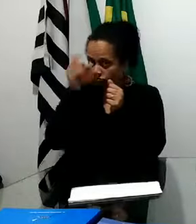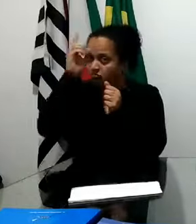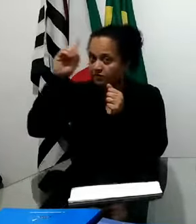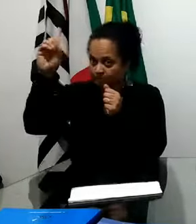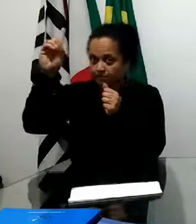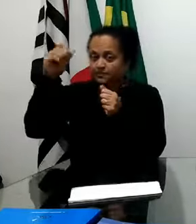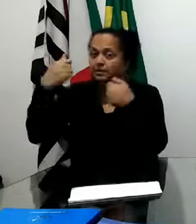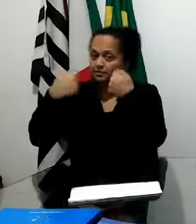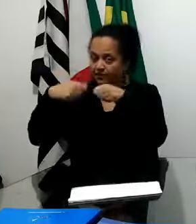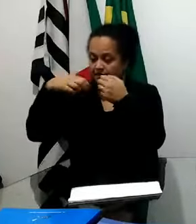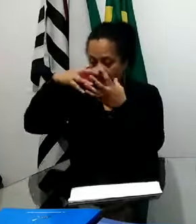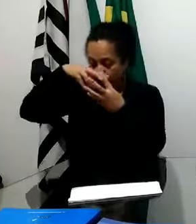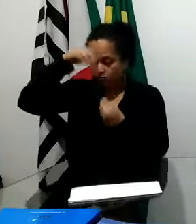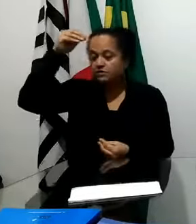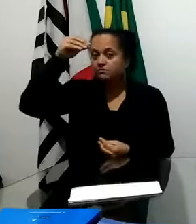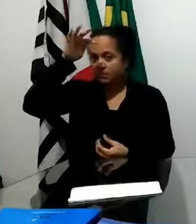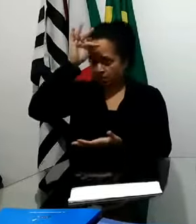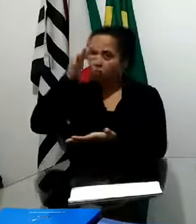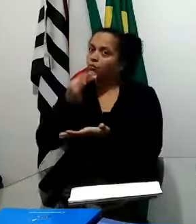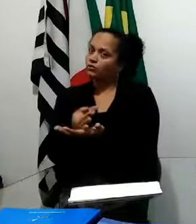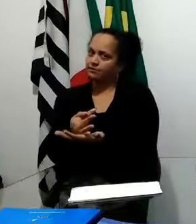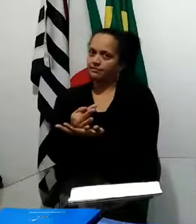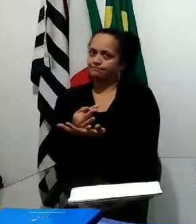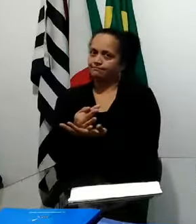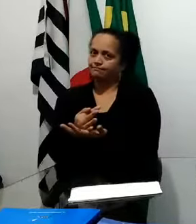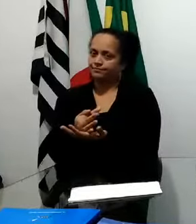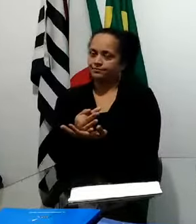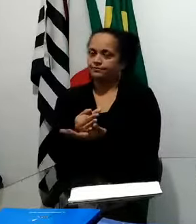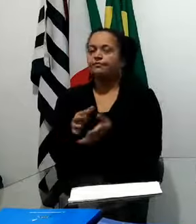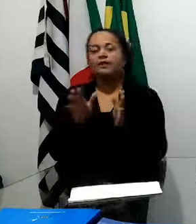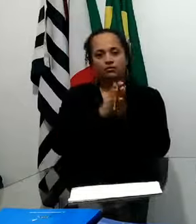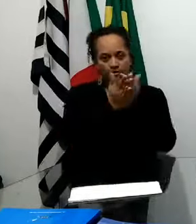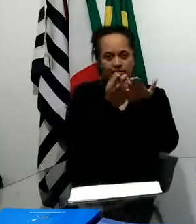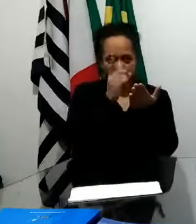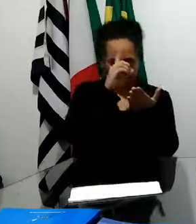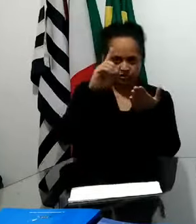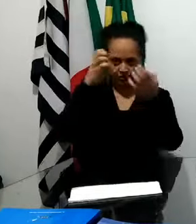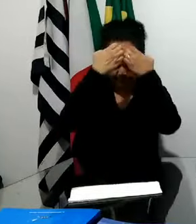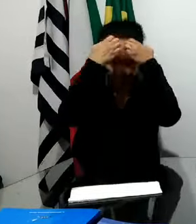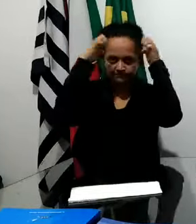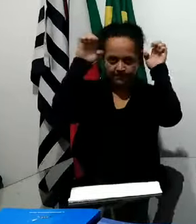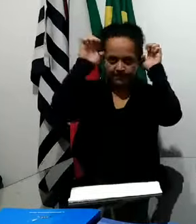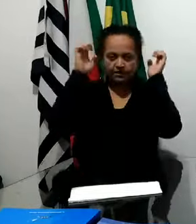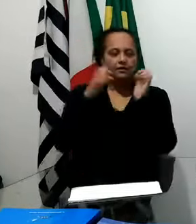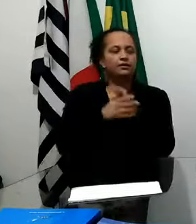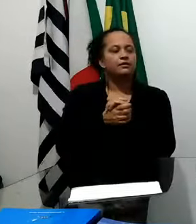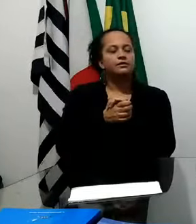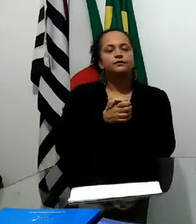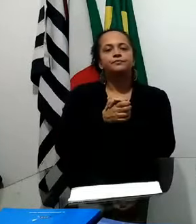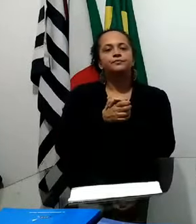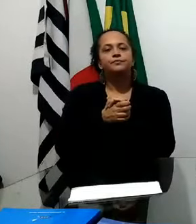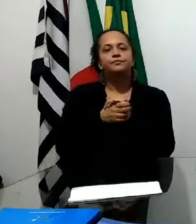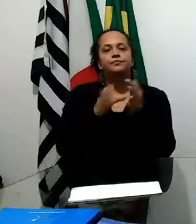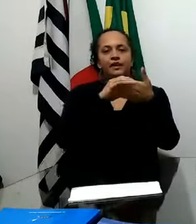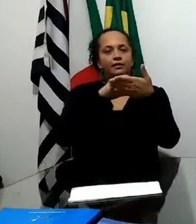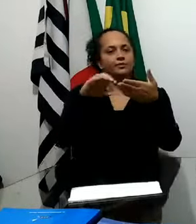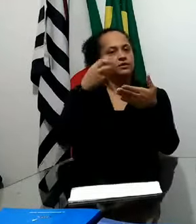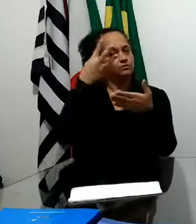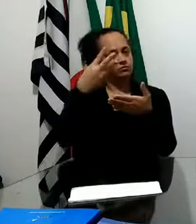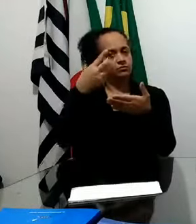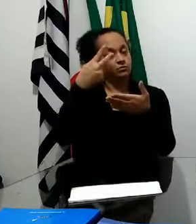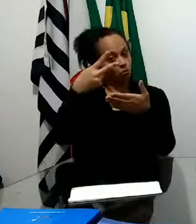fé. E aí eu quero ler esse texto porque fala assim, isso é lá no Antigo Testamento com a Esther. Esther capítulo 2